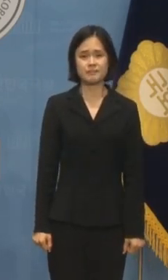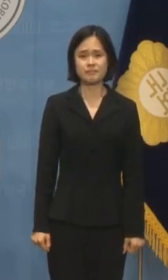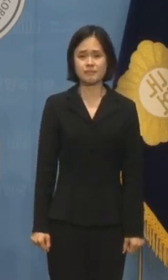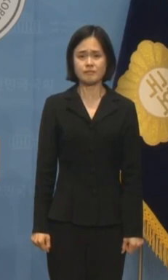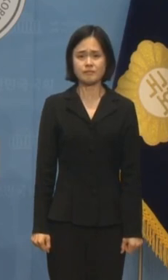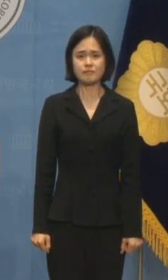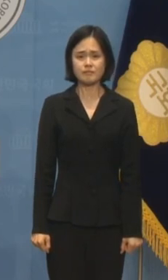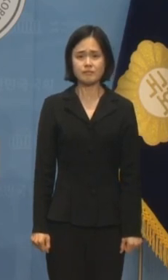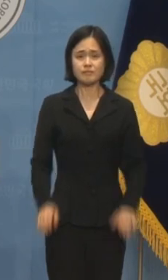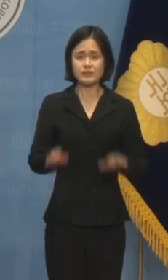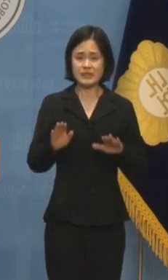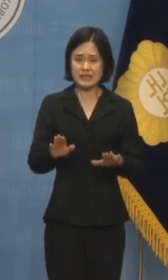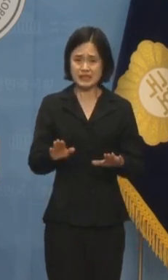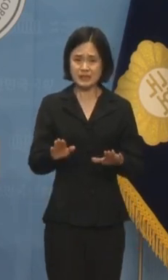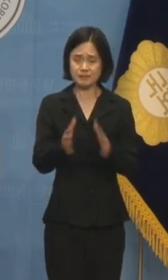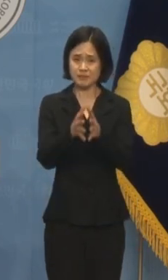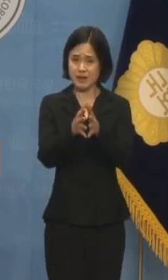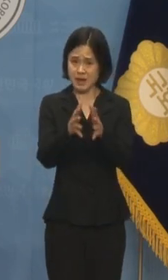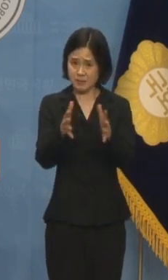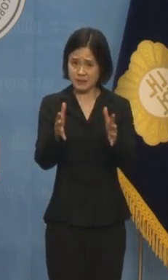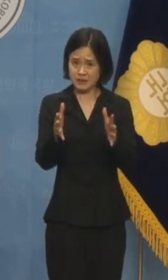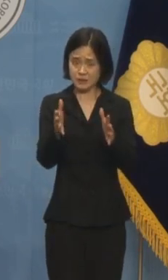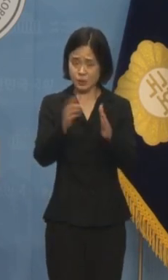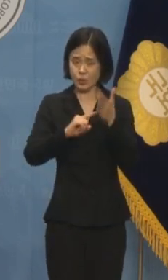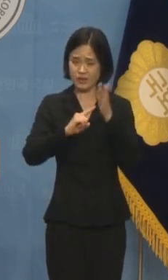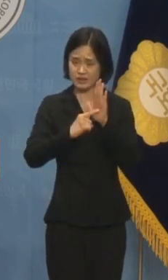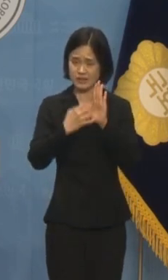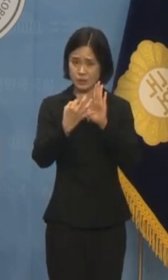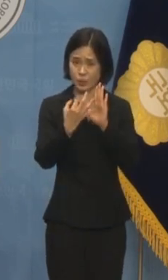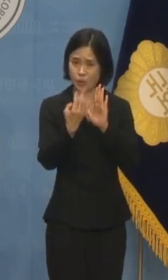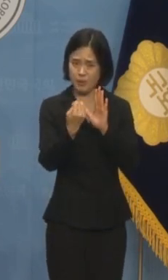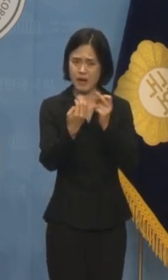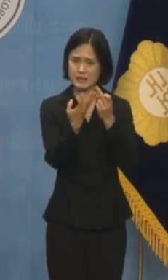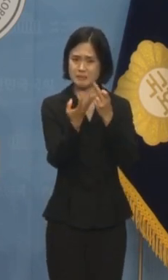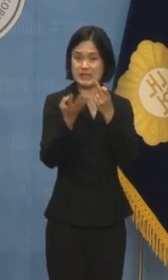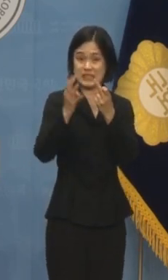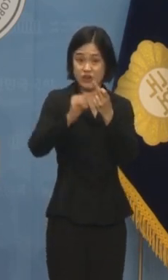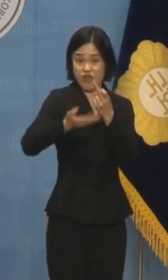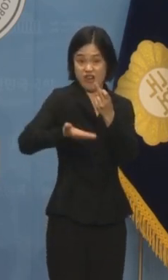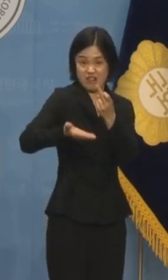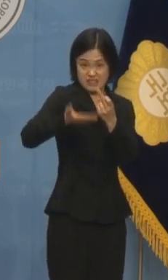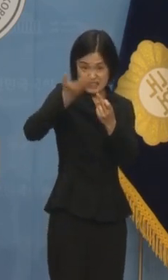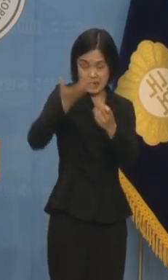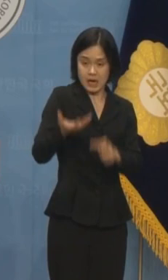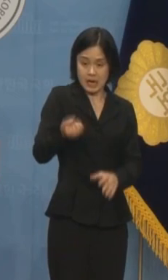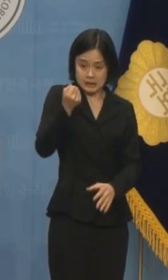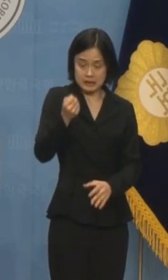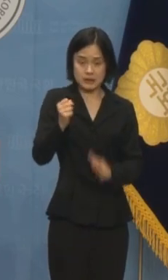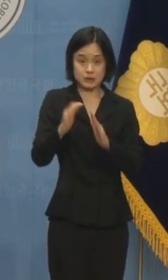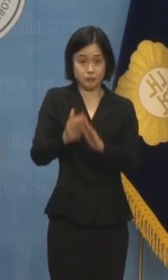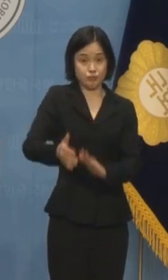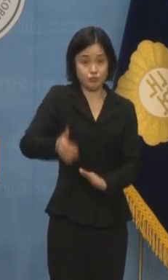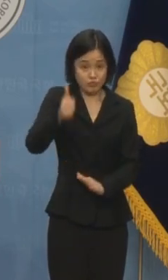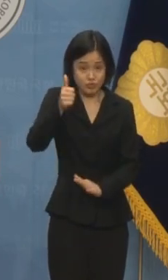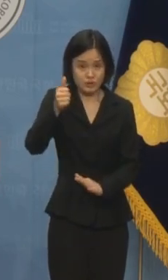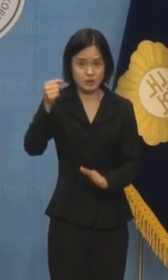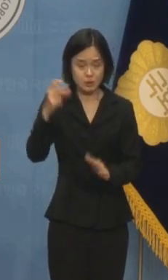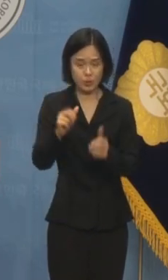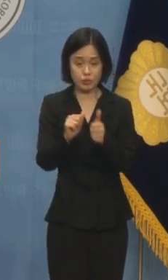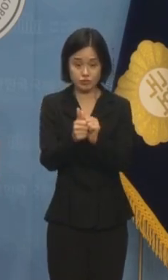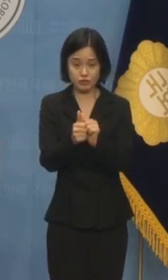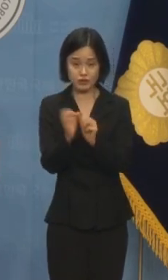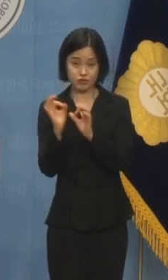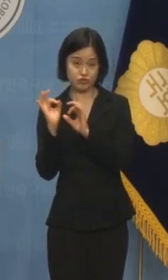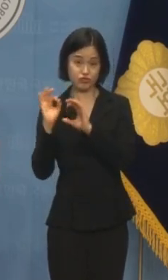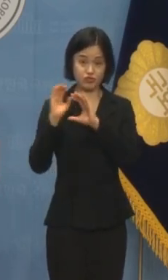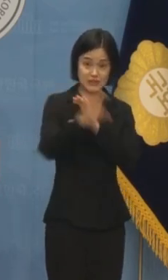가격이 12억 원이나 넘는 초고가 주택을 갖고 있거나 배당이나 주식 투자로